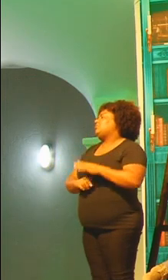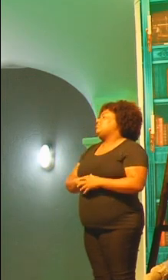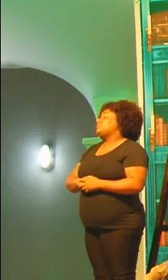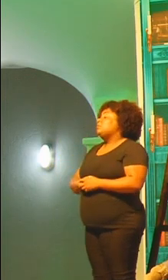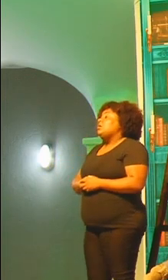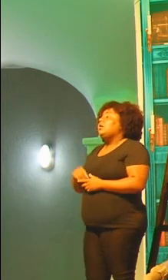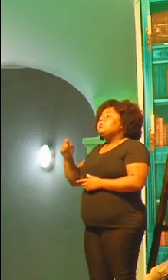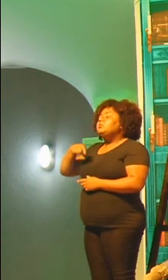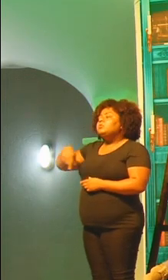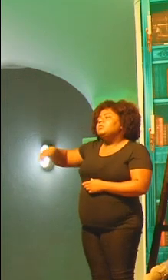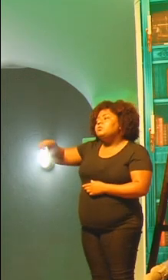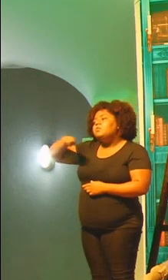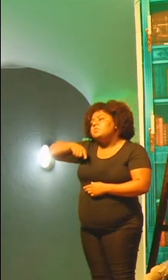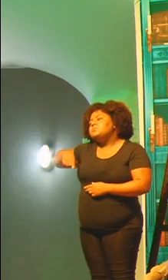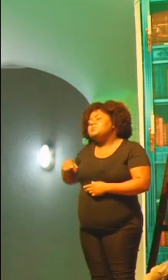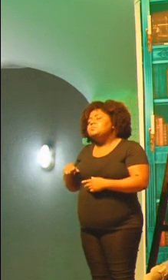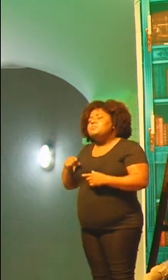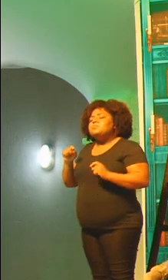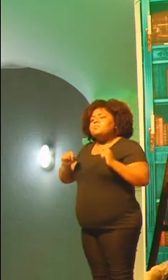gente possa